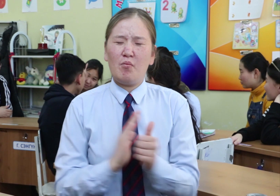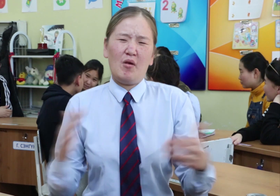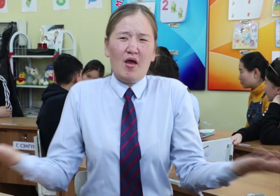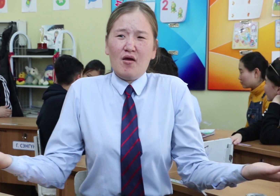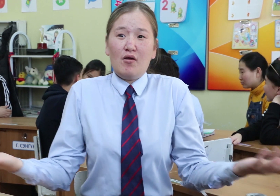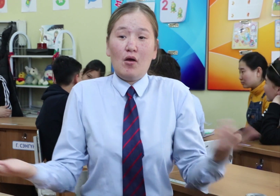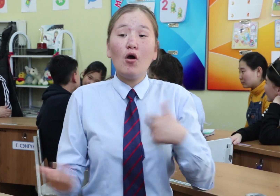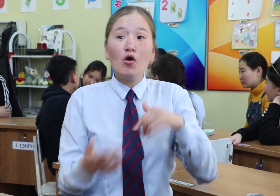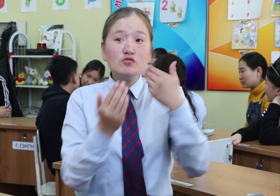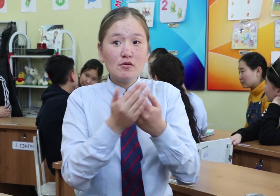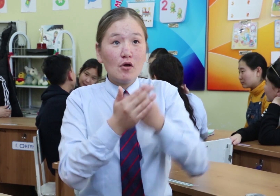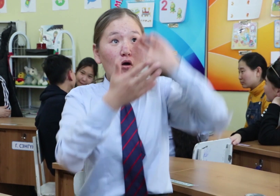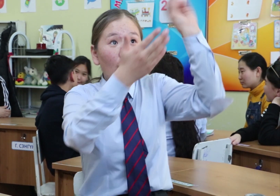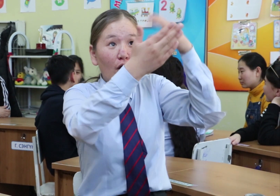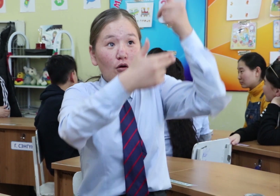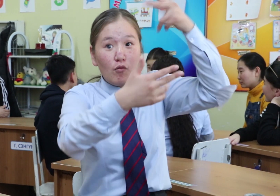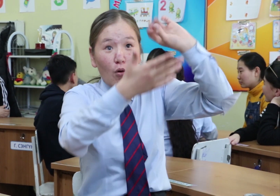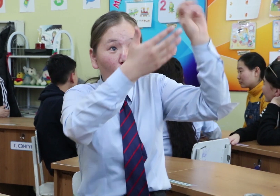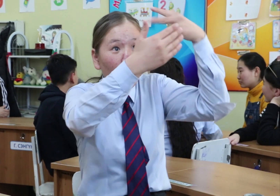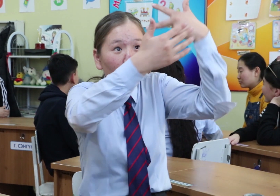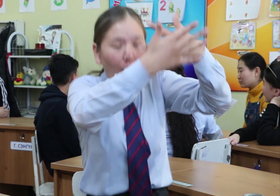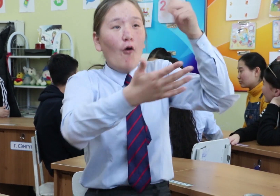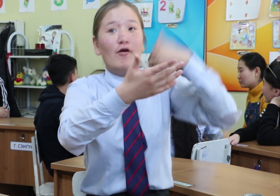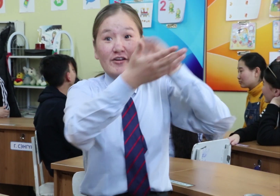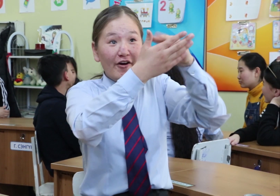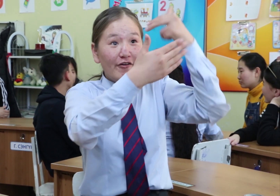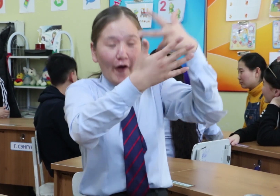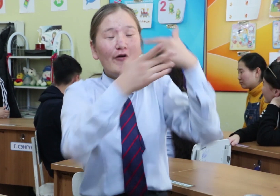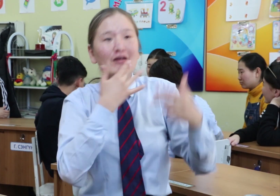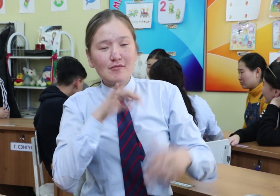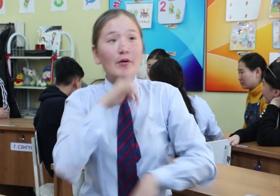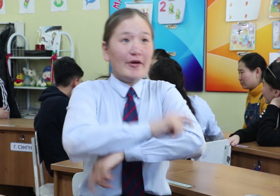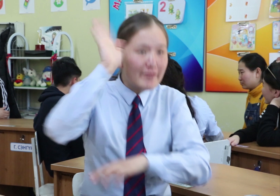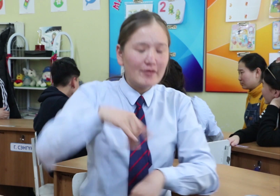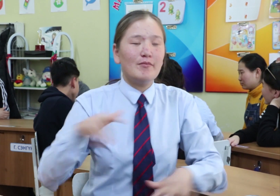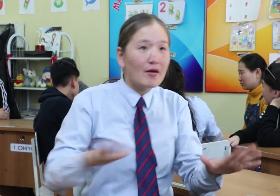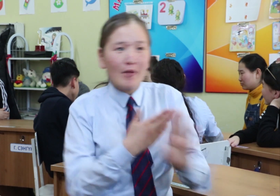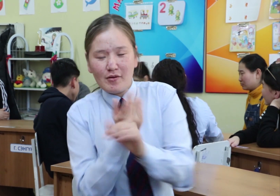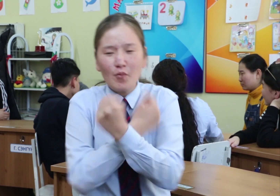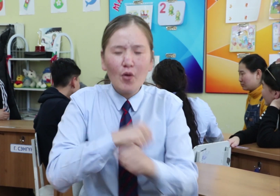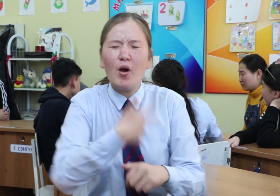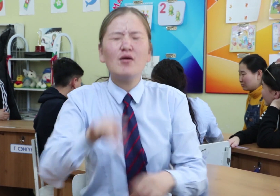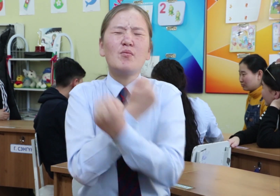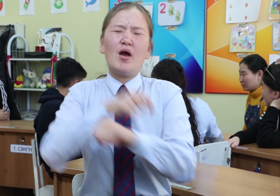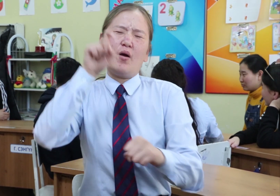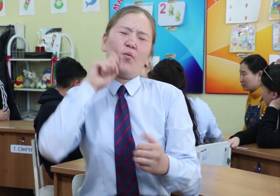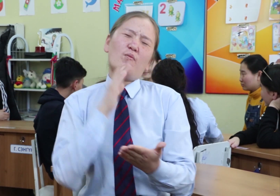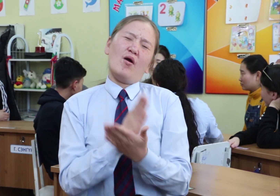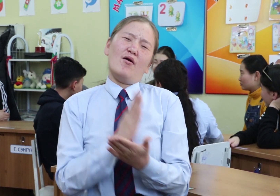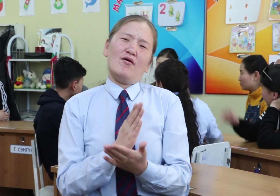уу одоо тий кичээл эхлэх гэрэл юм уу бас сайн мэддэггүй. Яг тийм өнгийн одоо гурван гэрэл тавьчихвал яг бид нэр одоо завсарлаж гээ, одоо кичээл орж